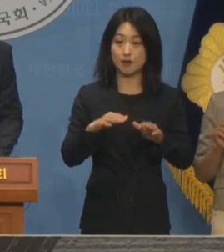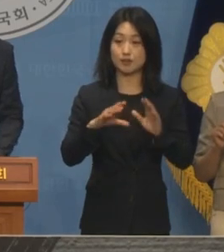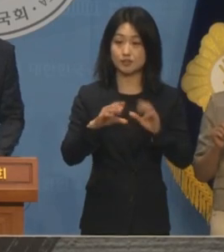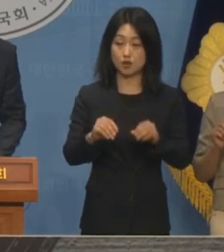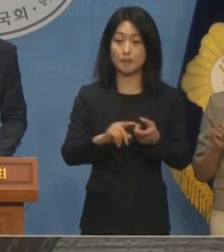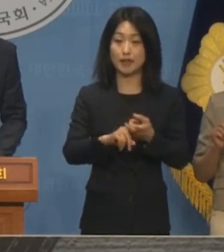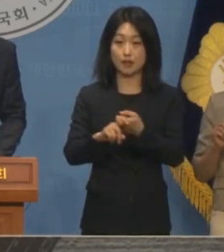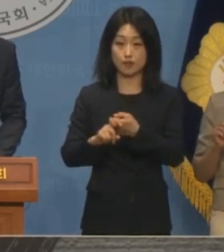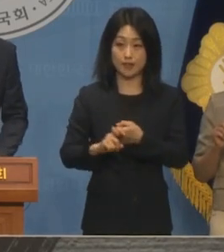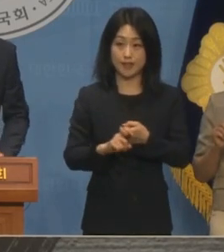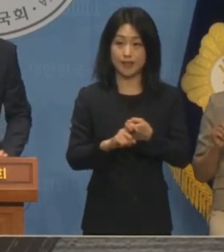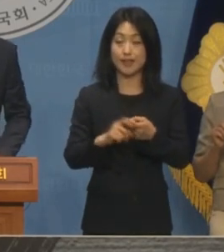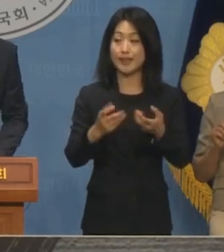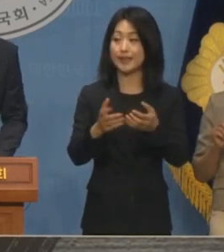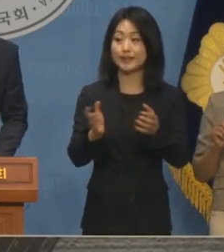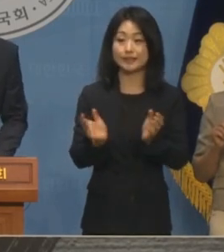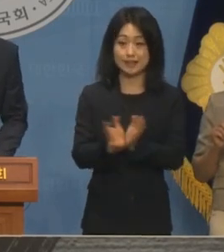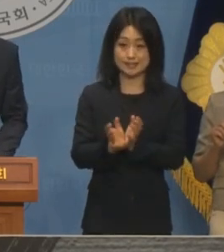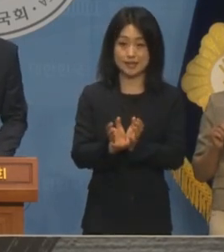여러 단체들의